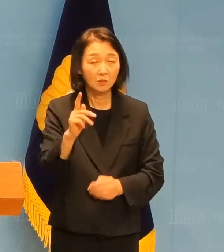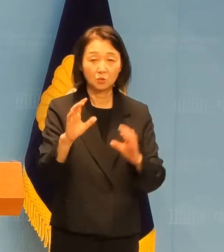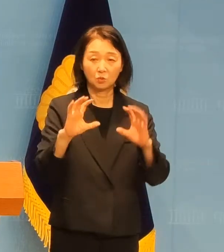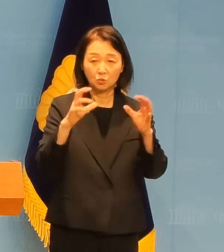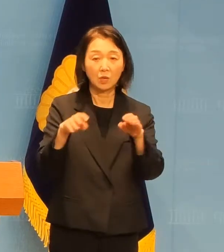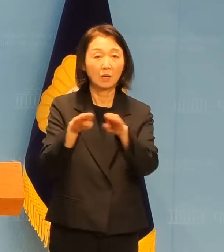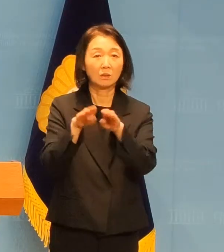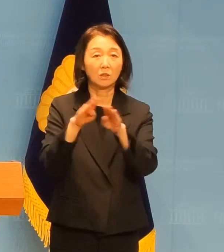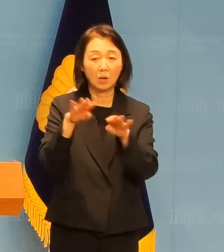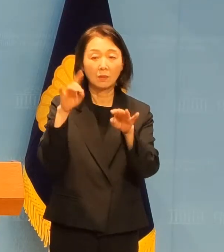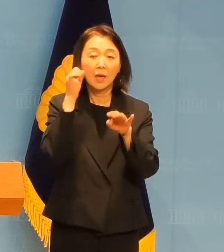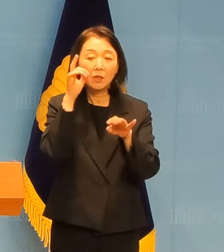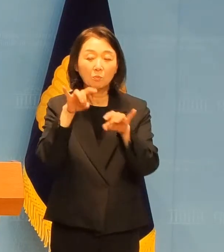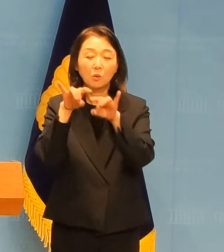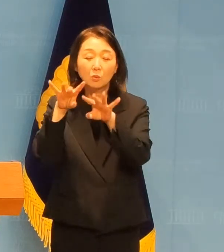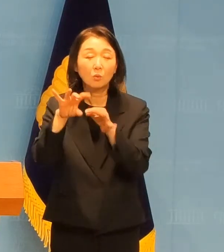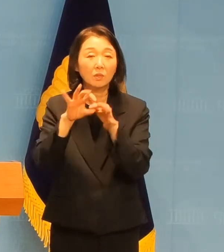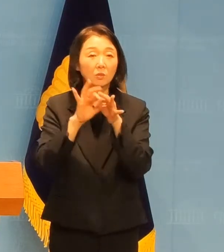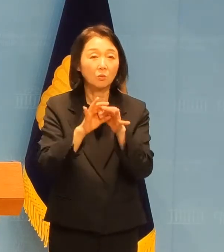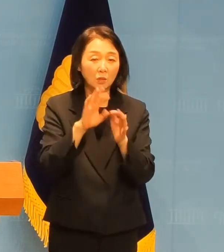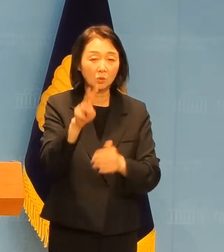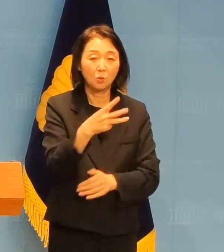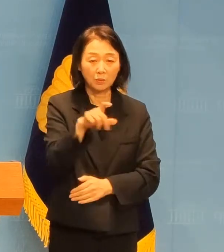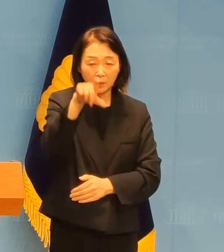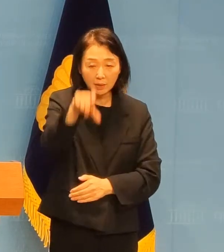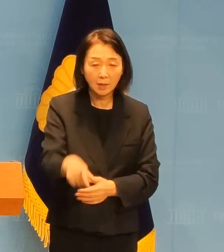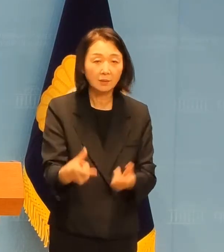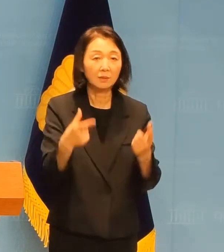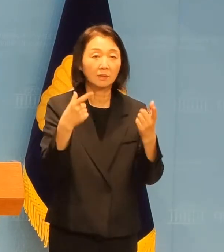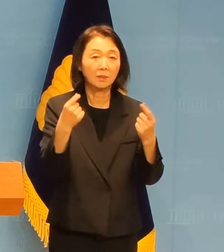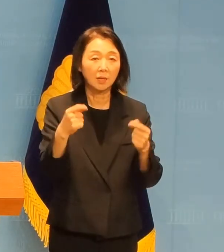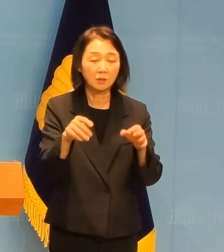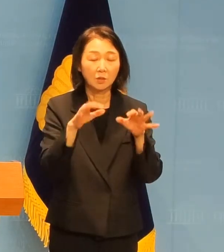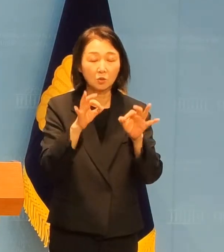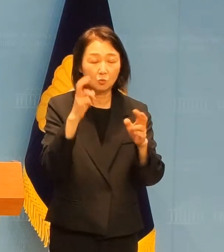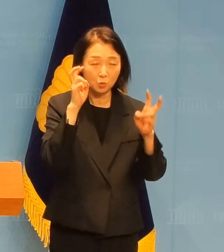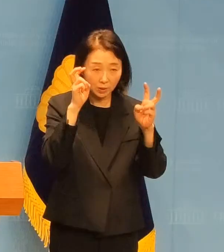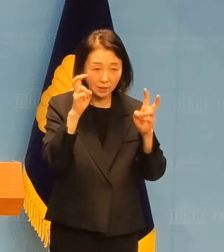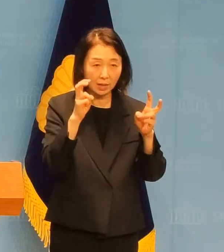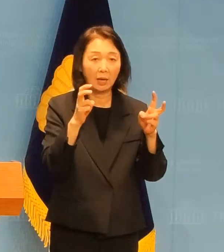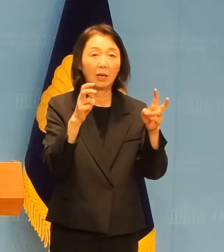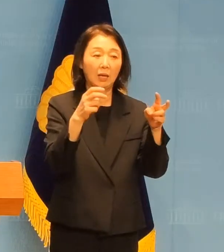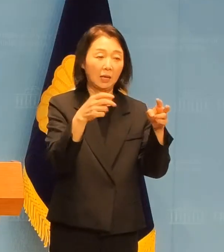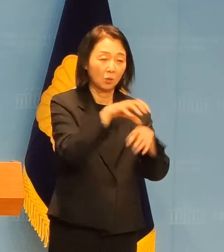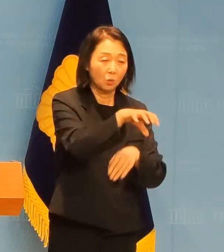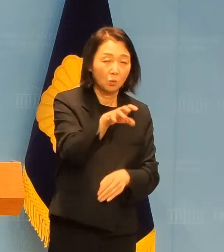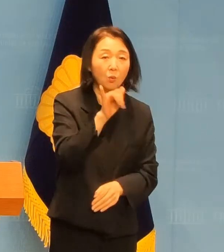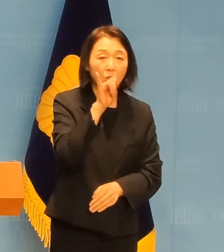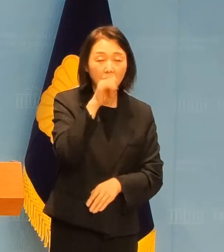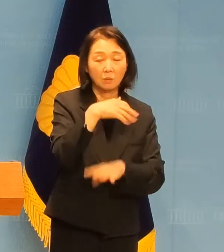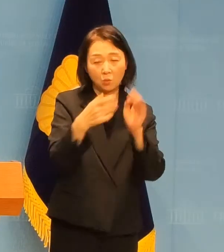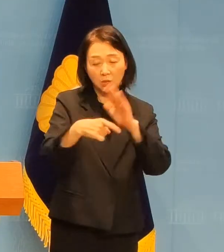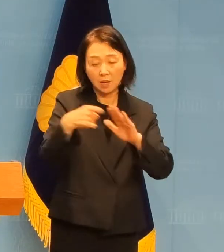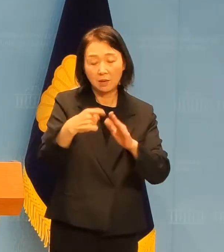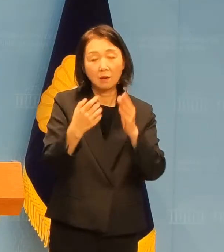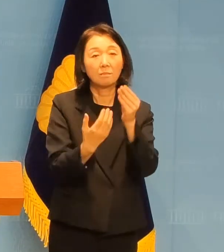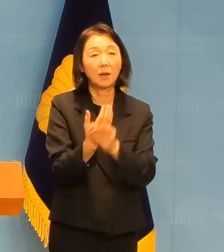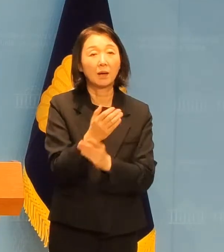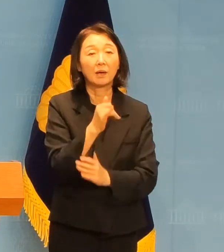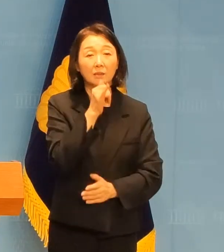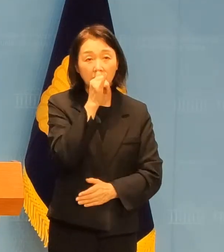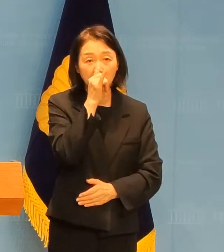국가기관 통신망에서부터 롯데카드와 같은 금융기업에 이르기까지 전방위적인 해킹 사고가